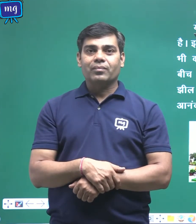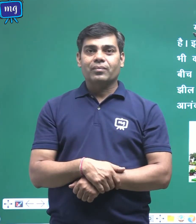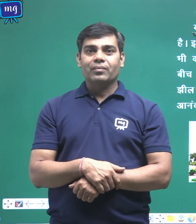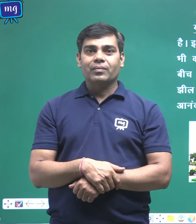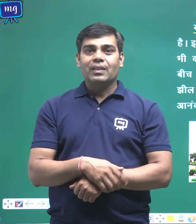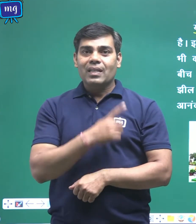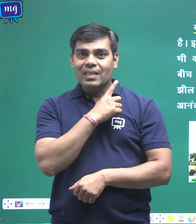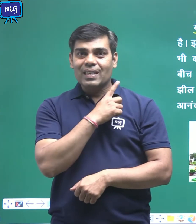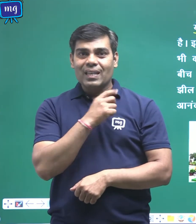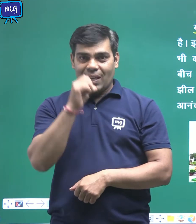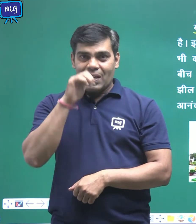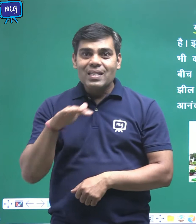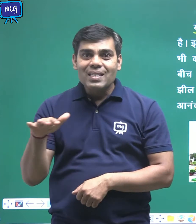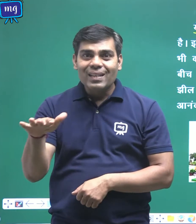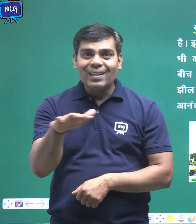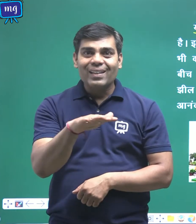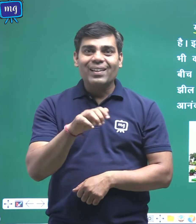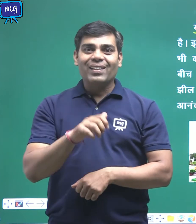ये झीलें